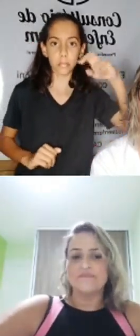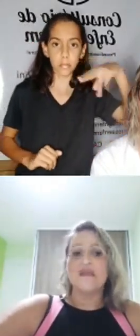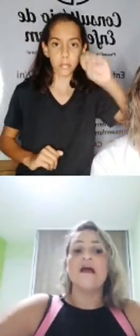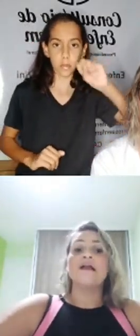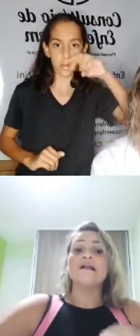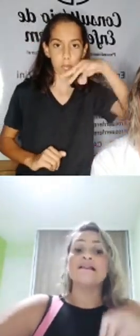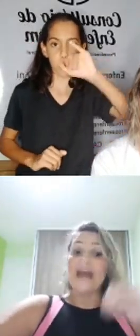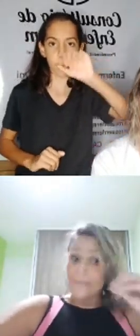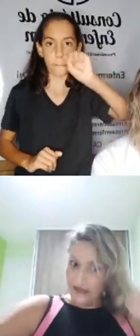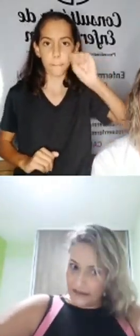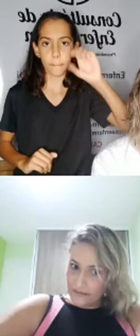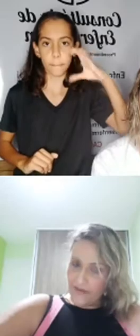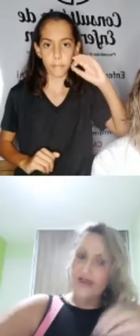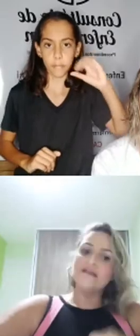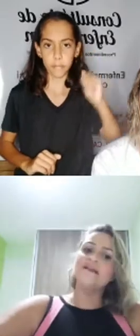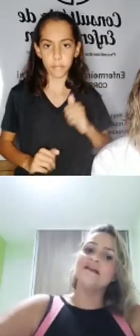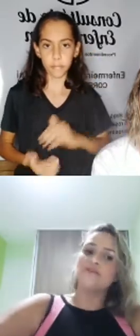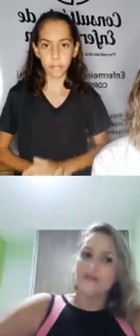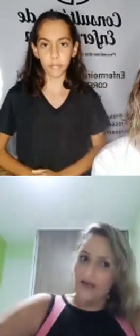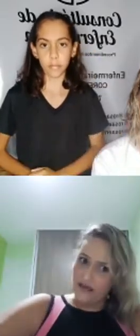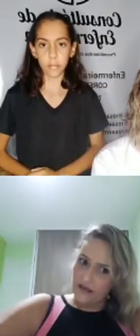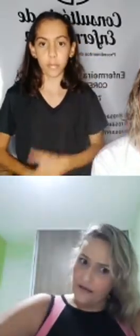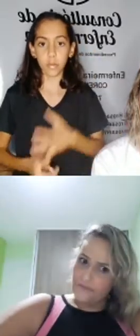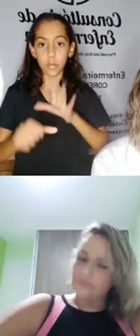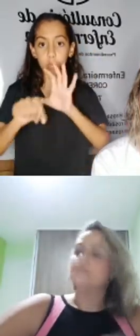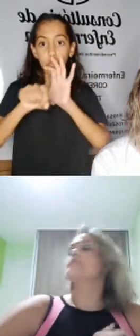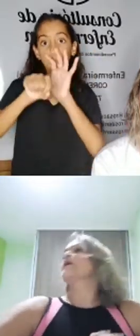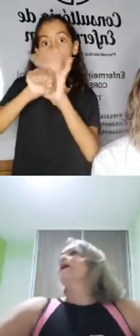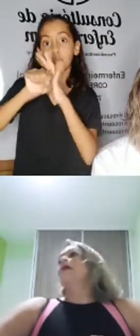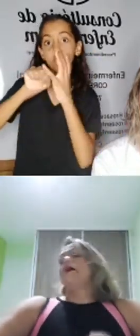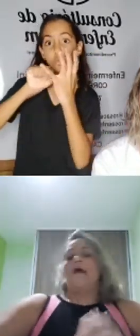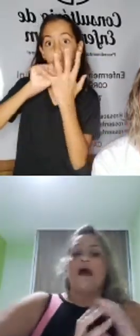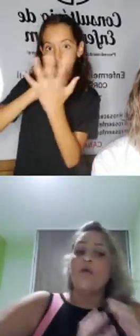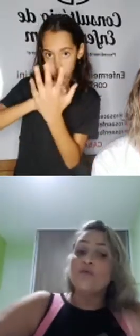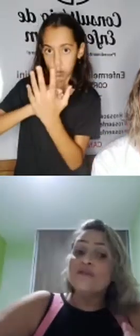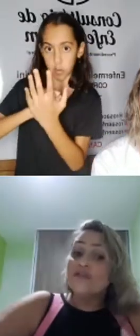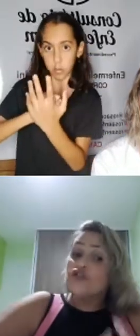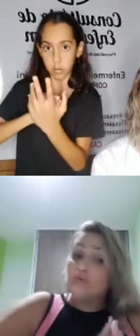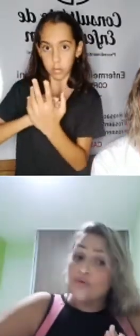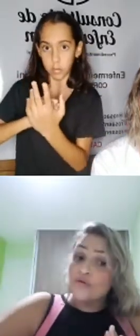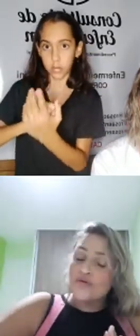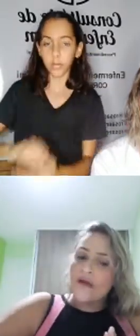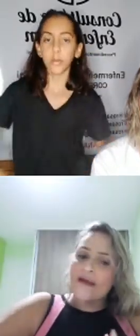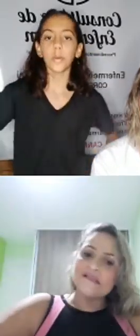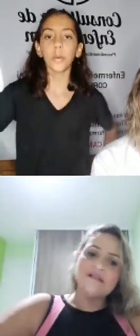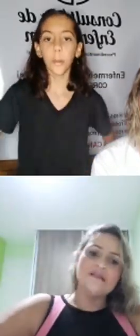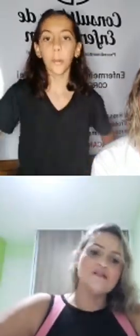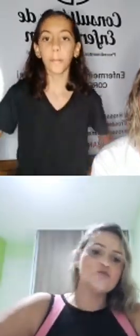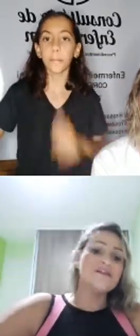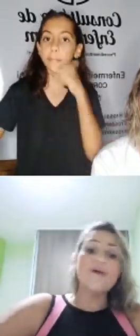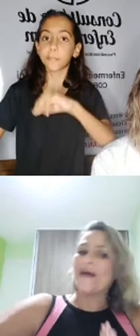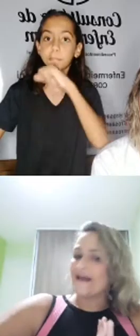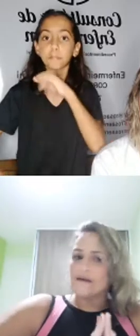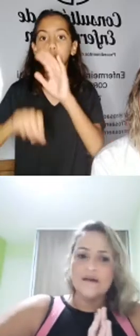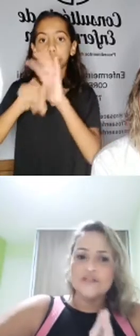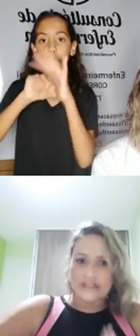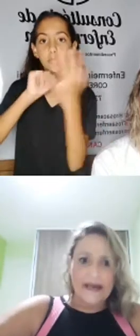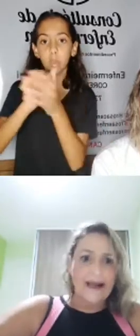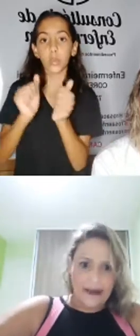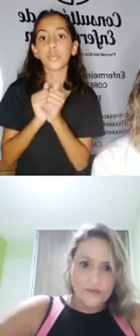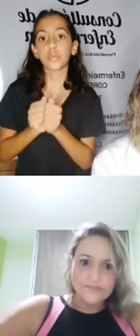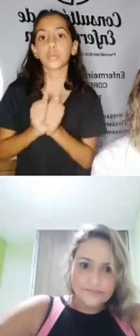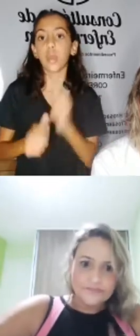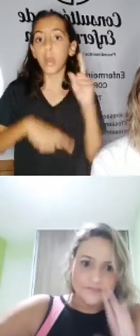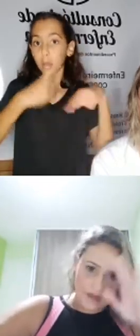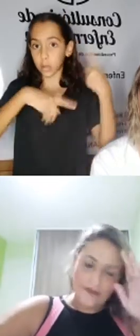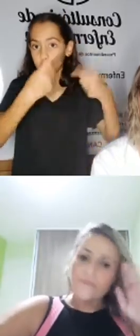doença da mãe ainda dentro da barriga. Alguns estudos, assim, isso não está